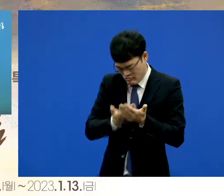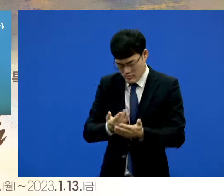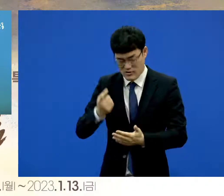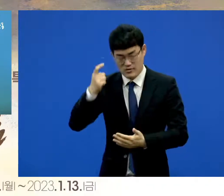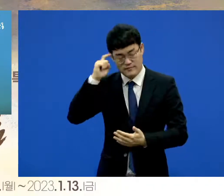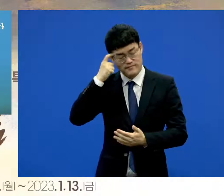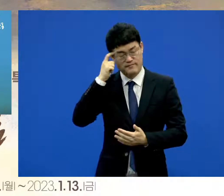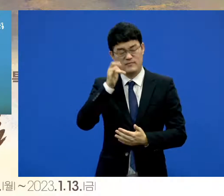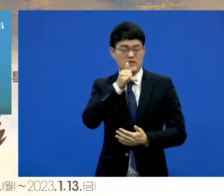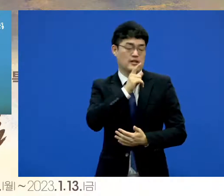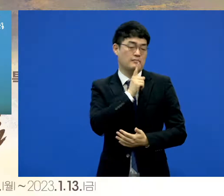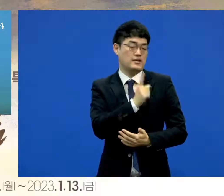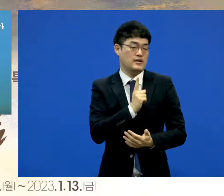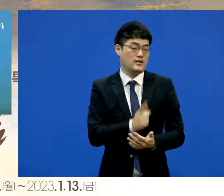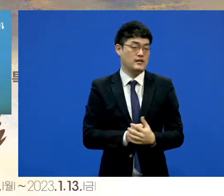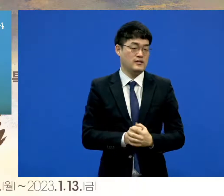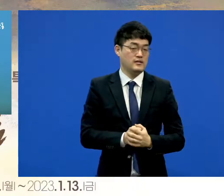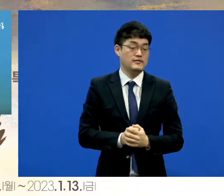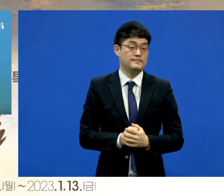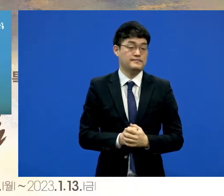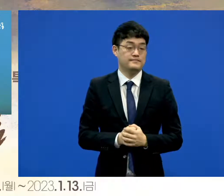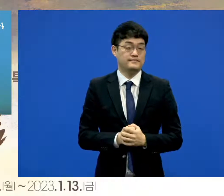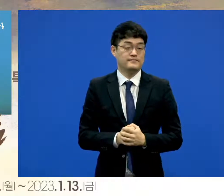값을 따지다가 가치를 놓치는 일,